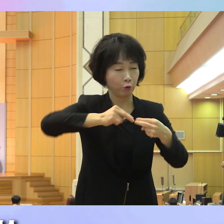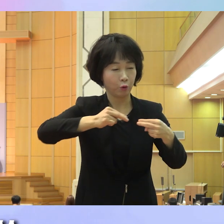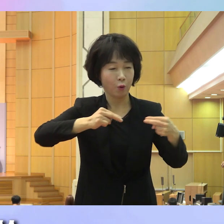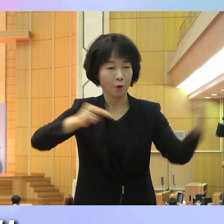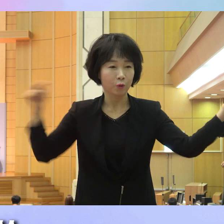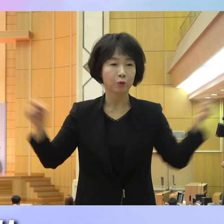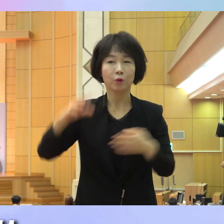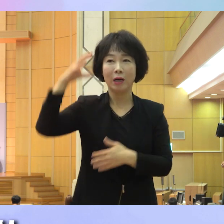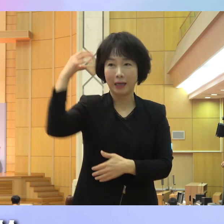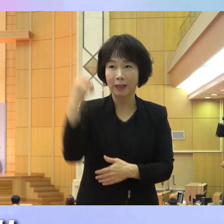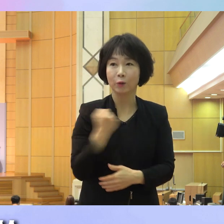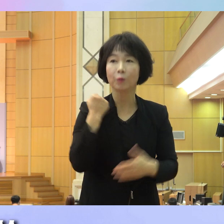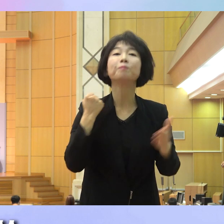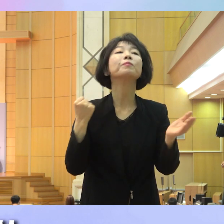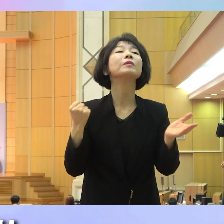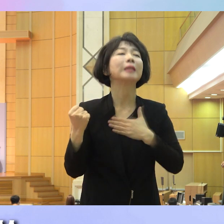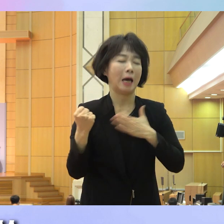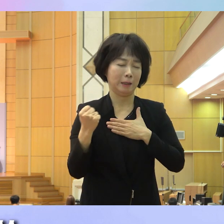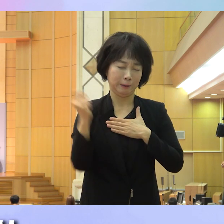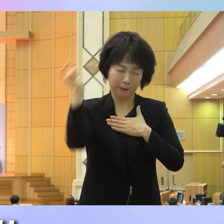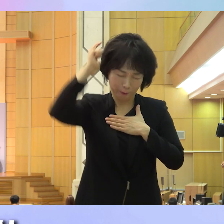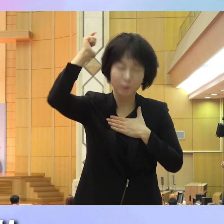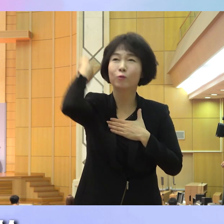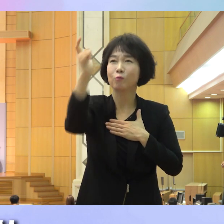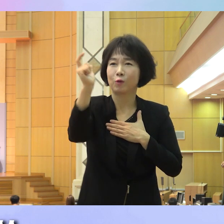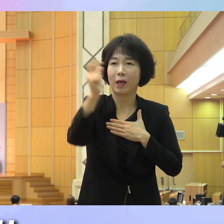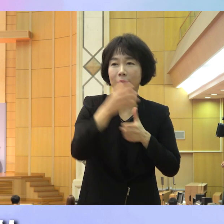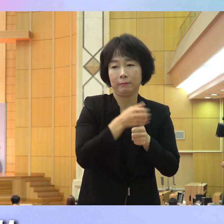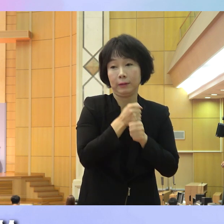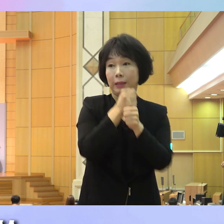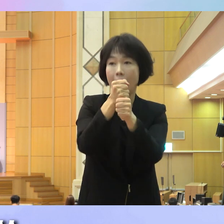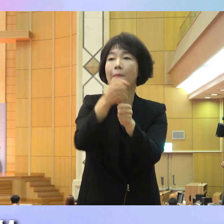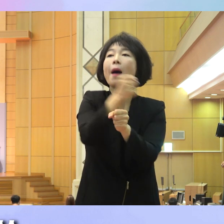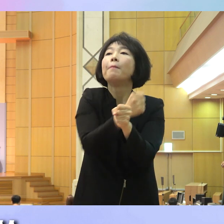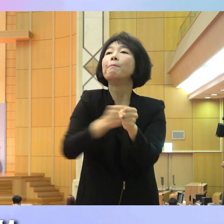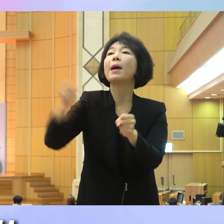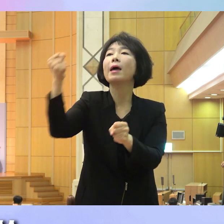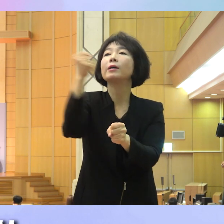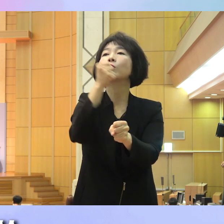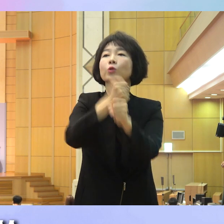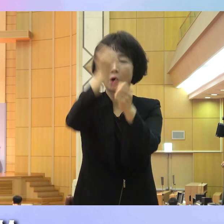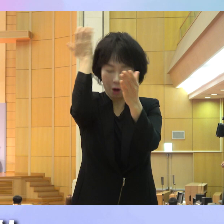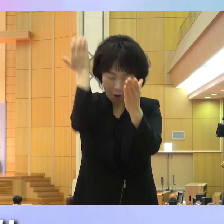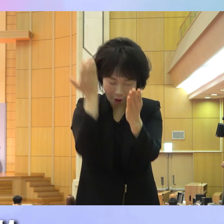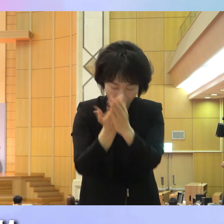사랑의 줄로 나를 굳게